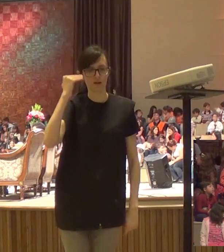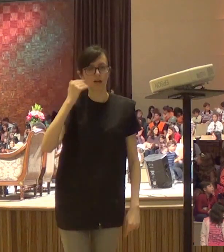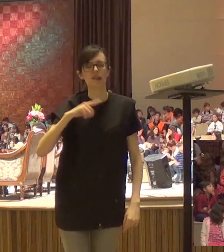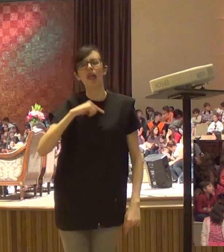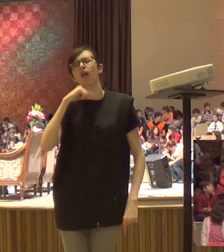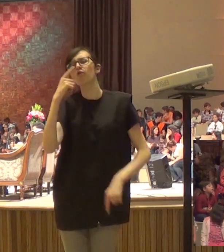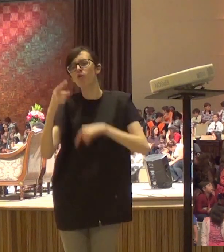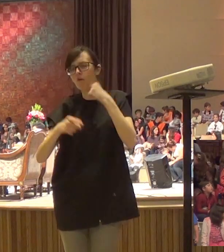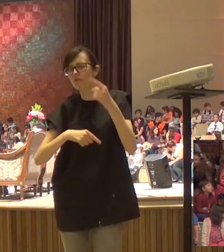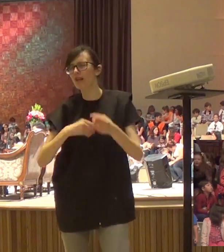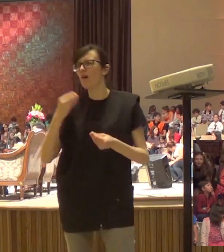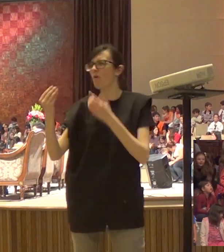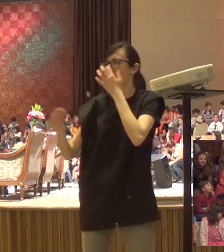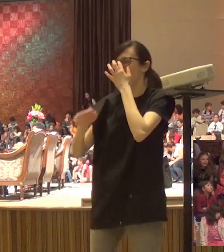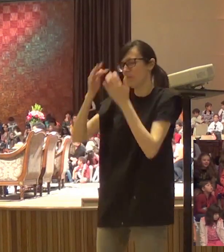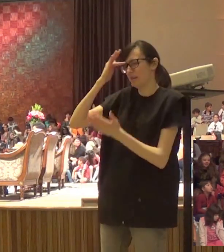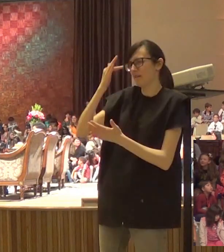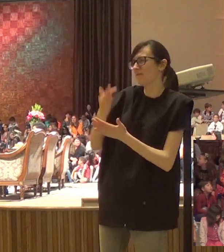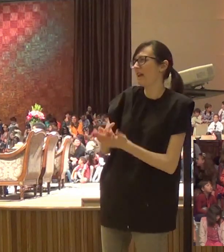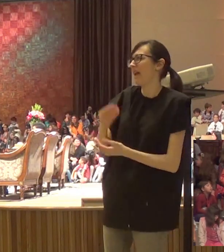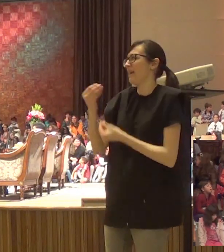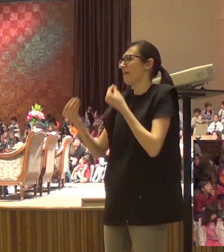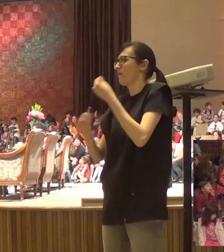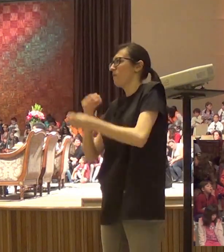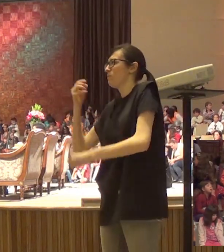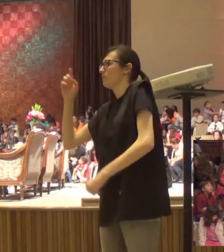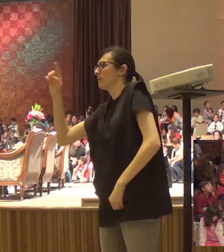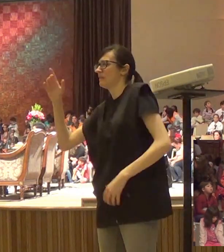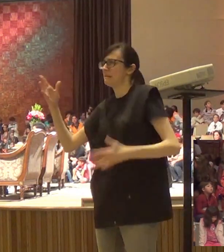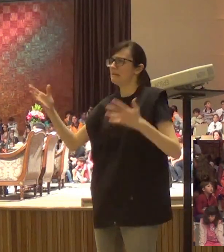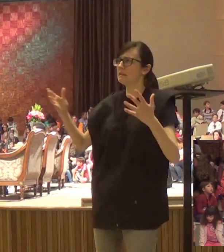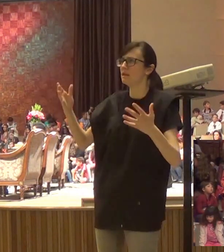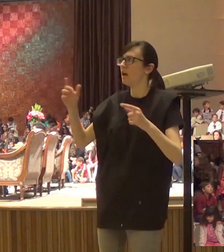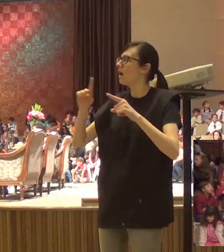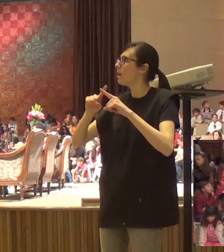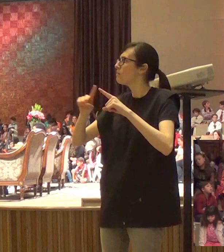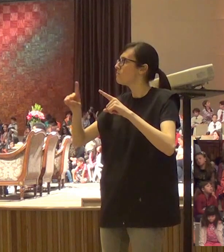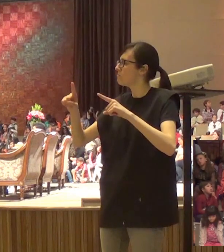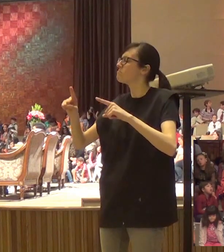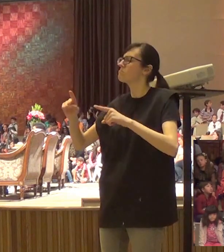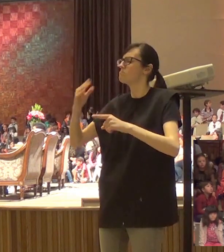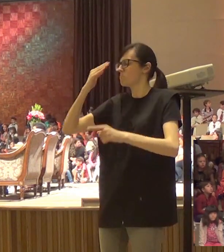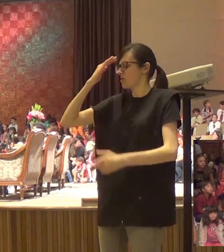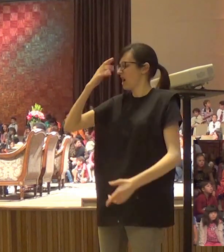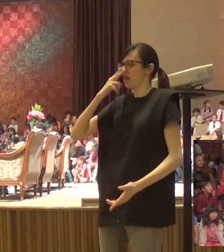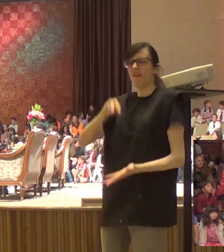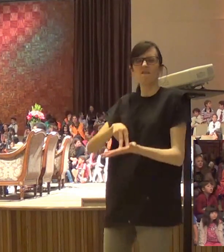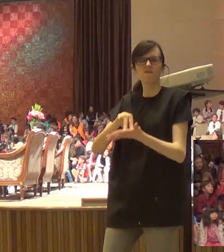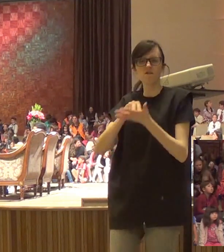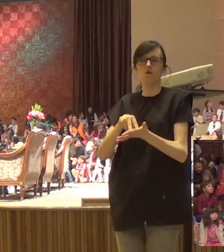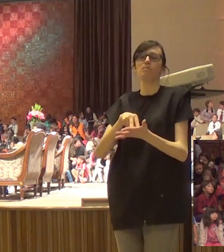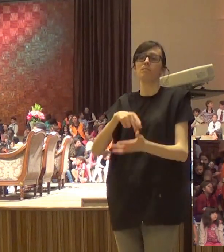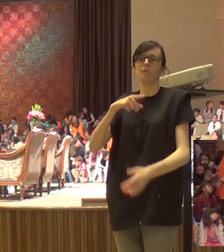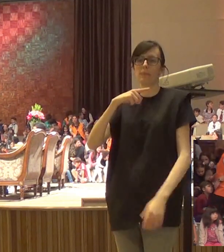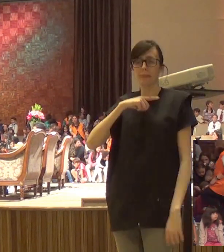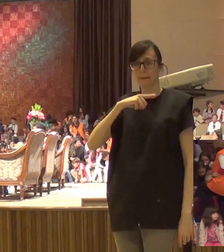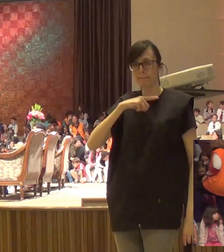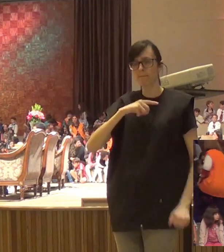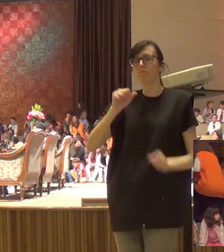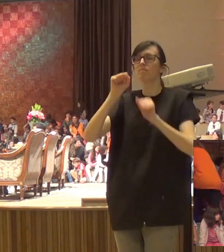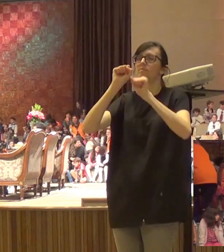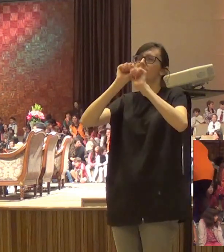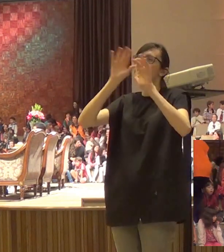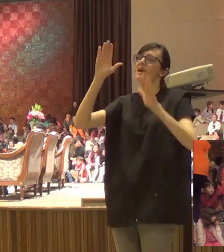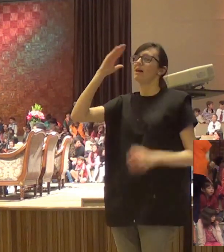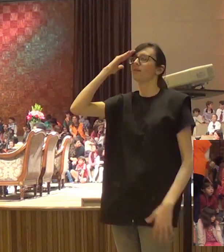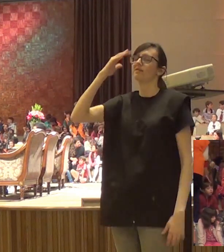dúvidas acerca da fé e acerca de Deus resolvidas. A maioria delas eram adolescentes que tinham suas dúvidas resolvidas. Então, esclarecer